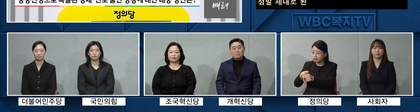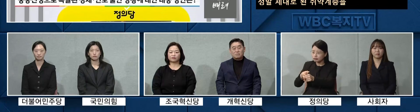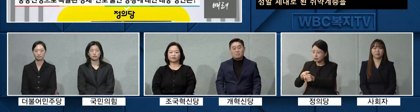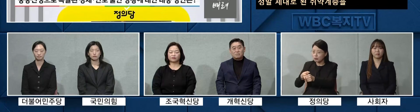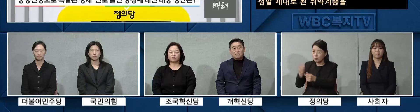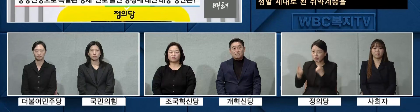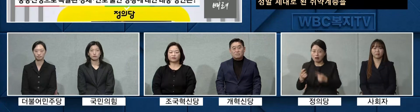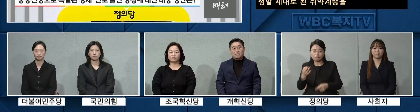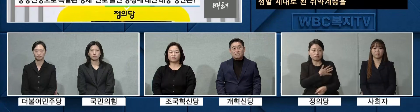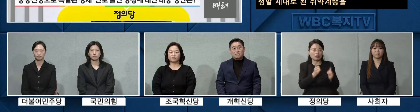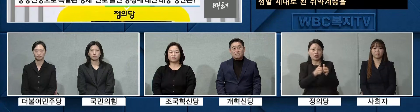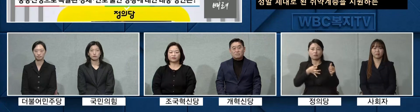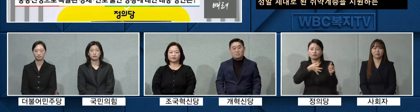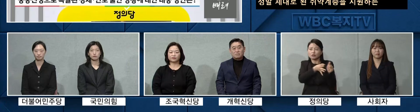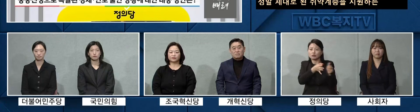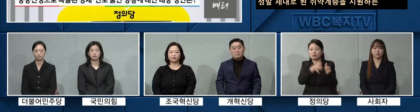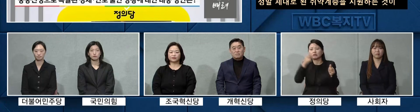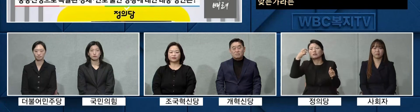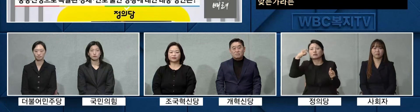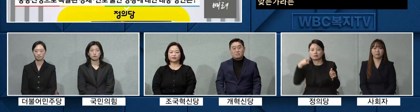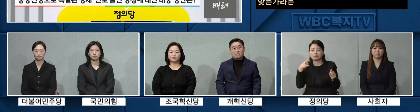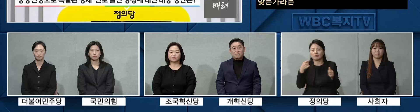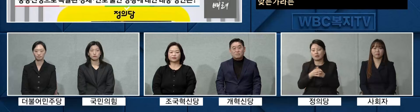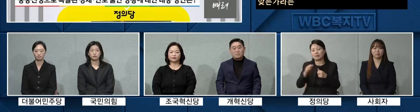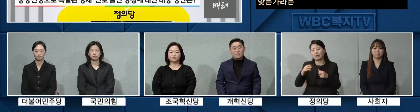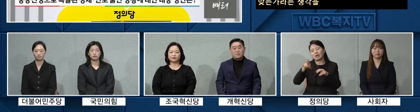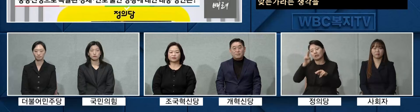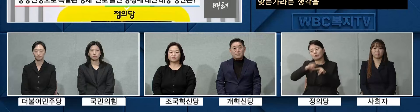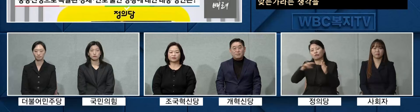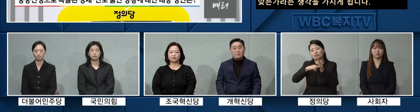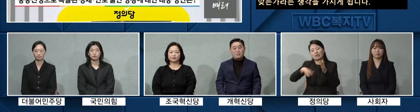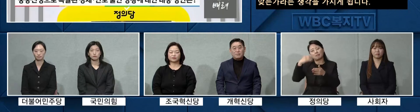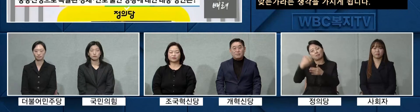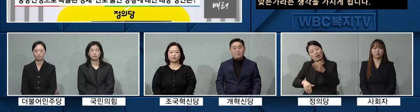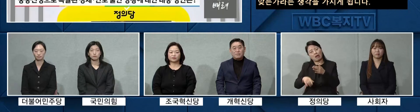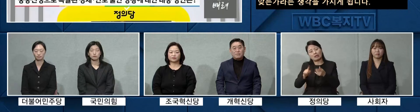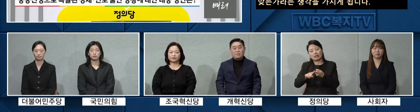지원하는 것이 맞는가라는 생각을 가지게 됩니다. 그래서